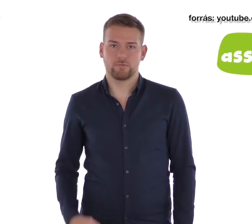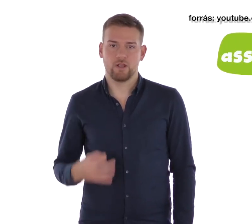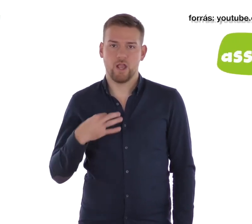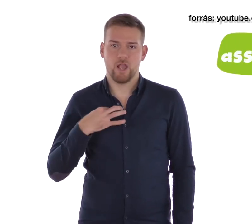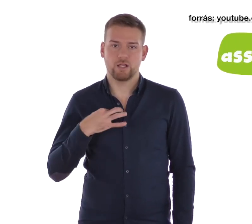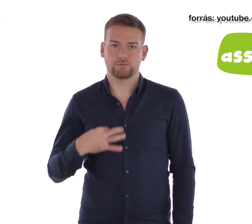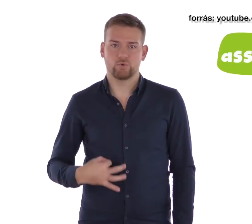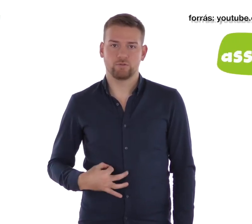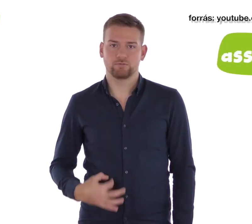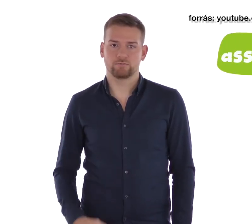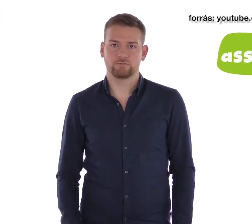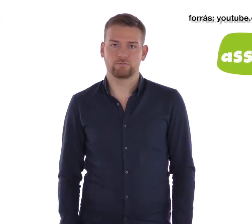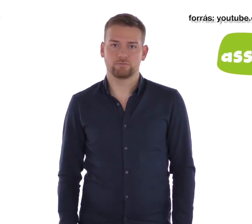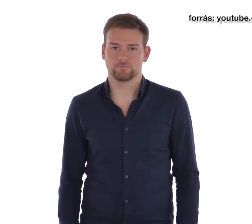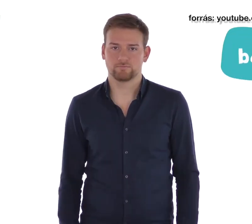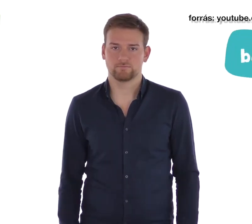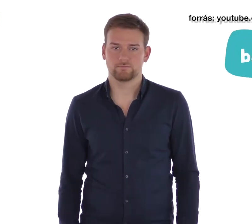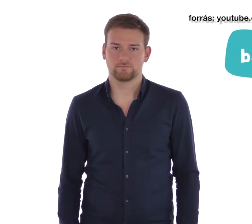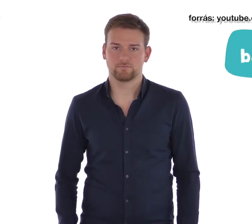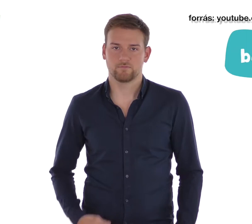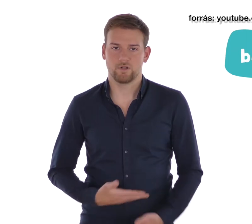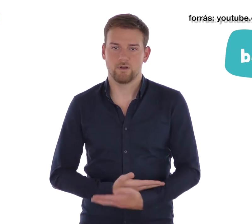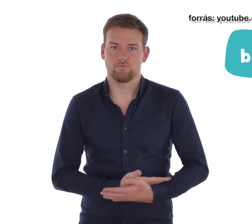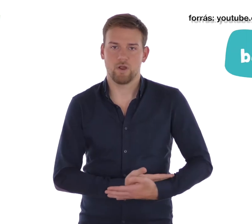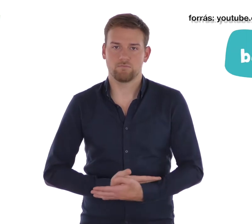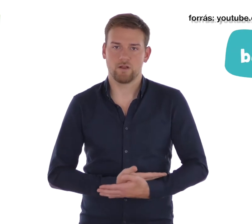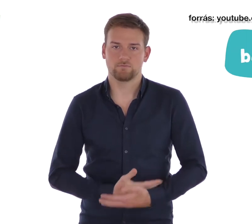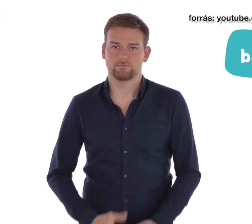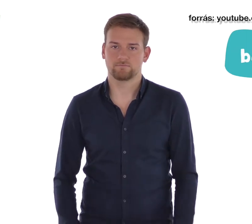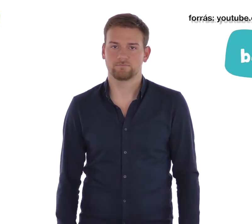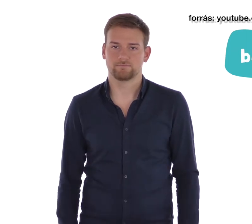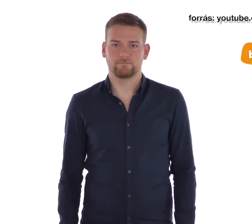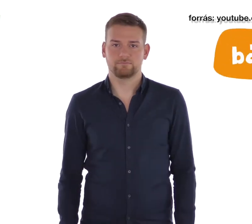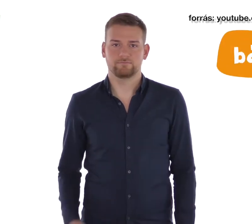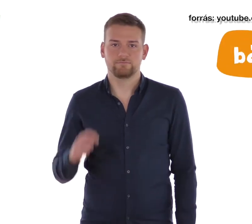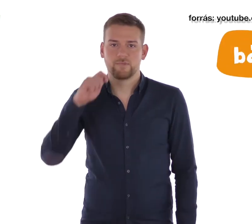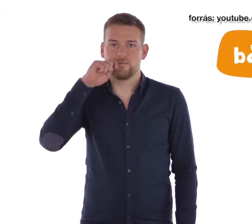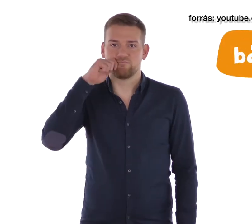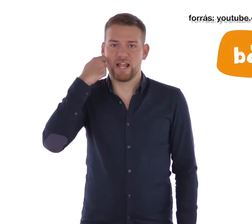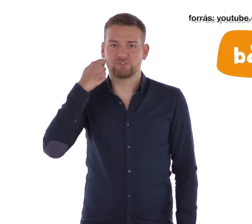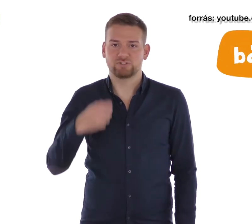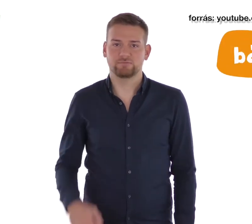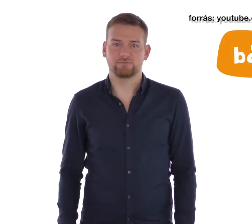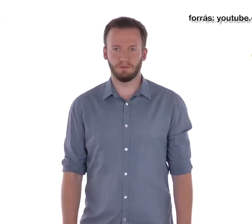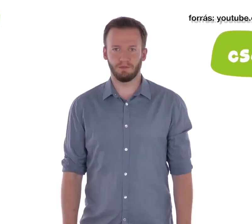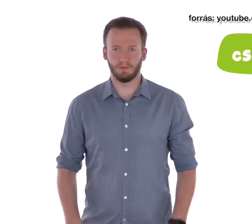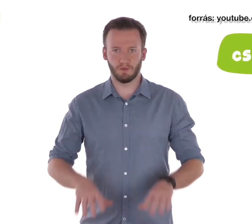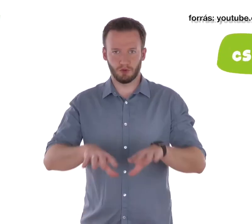3 év alatt érte el céljait a Siketek és Nagyot Hallók Országos Szövetsége, hiszen 2009-ben törvényben rögzítették